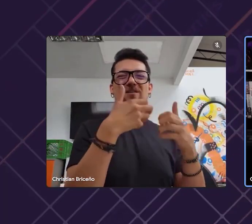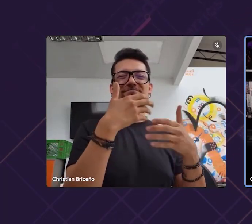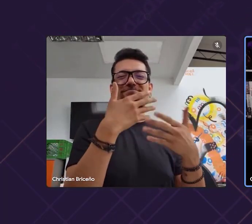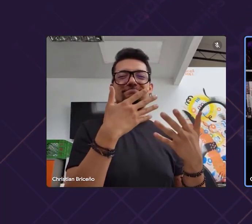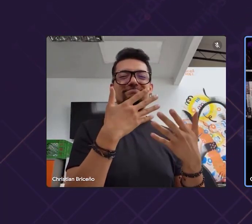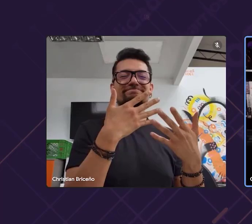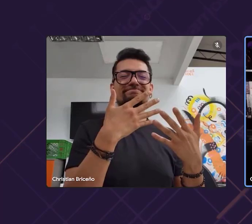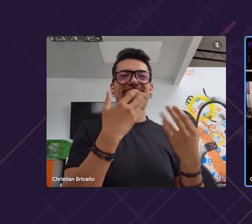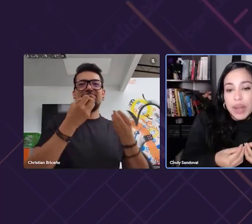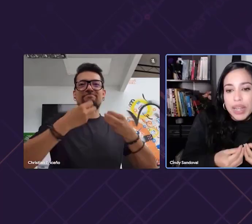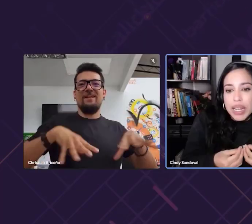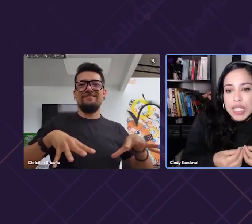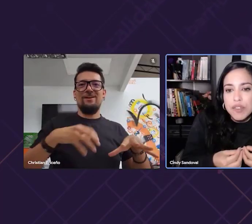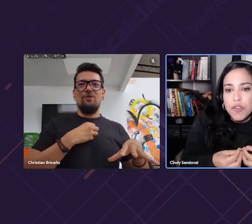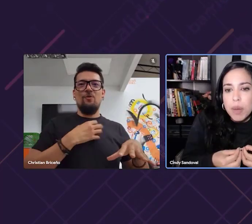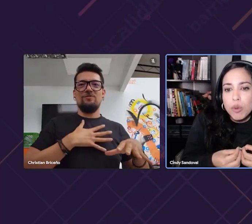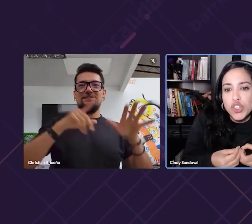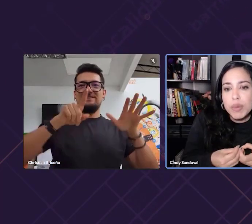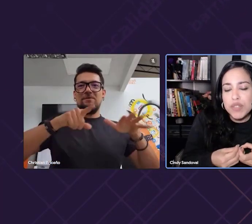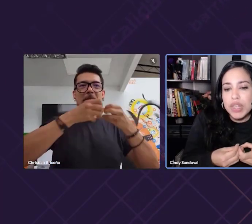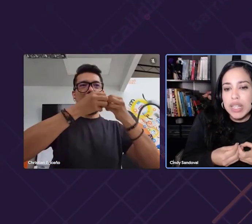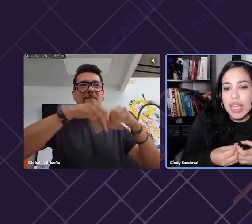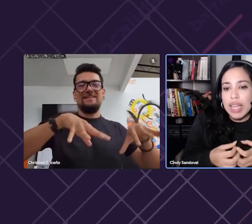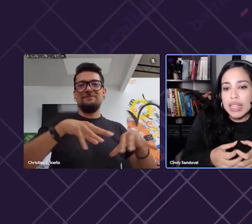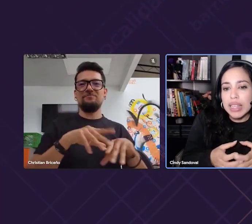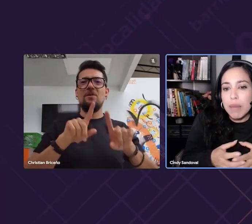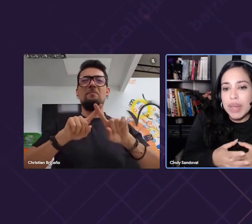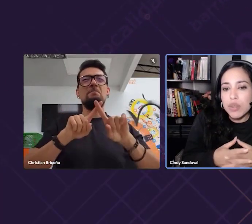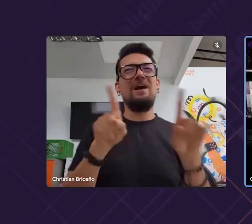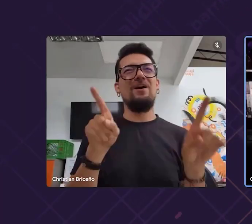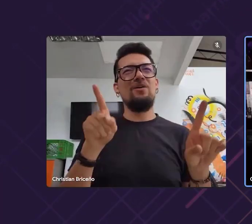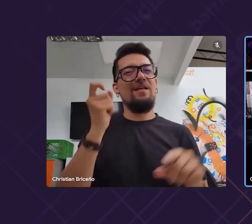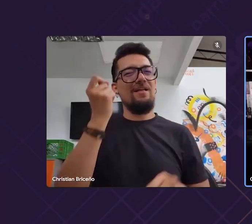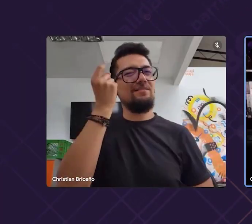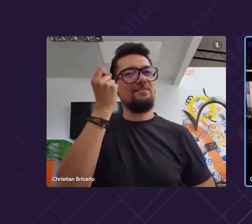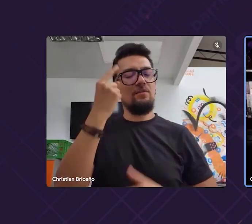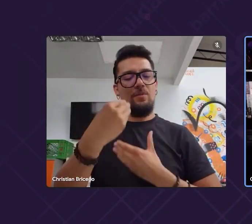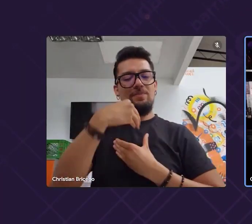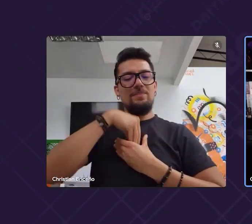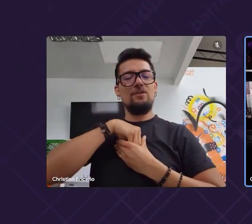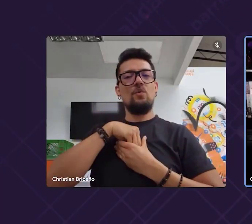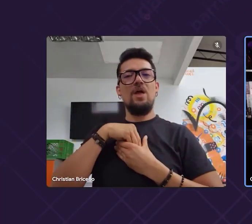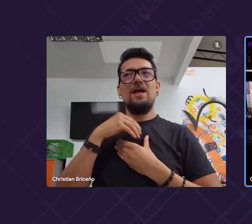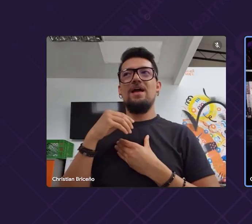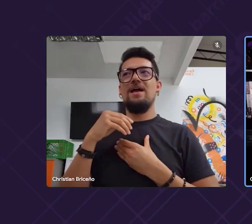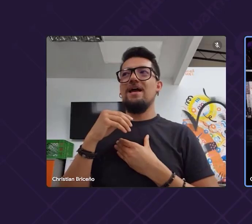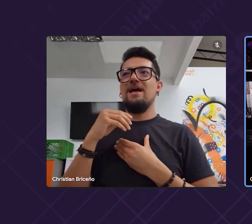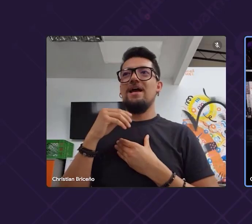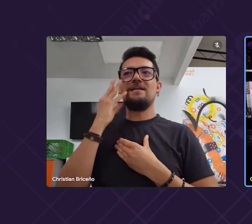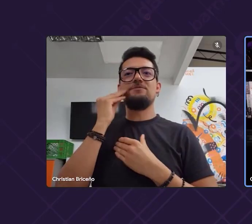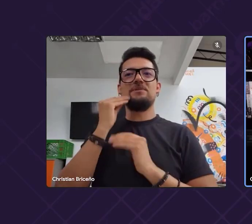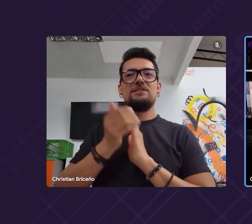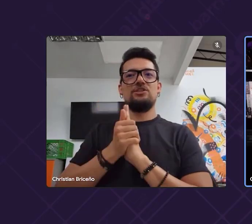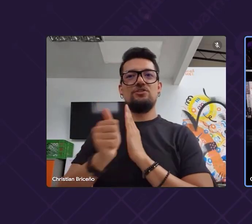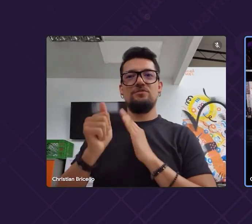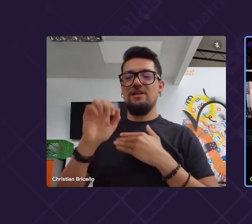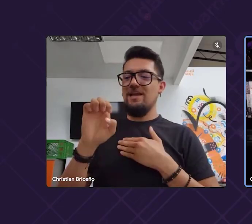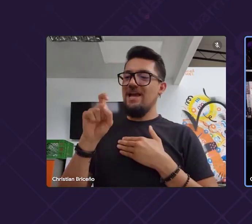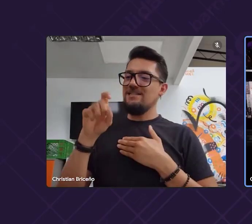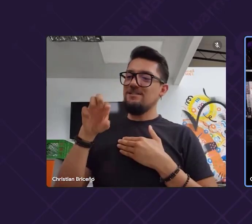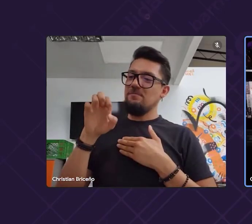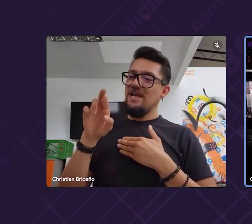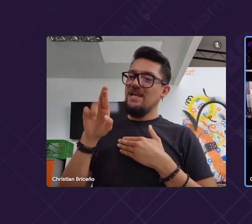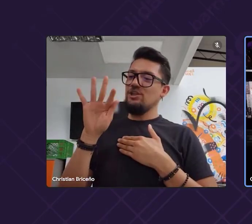el tema de barreras fue mucho más fuerte en tema cuando pasó el COVID. Entonces